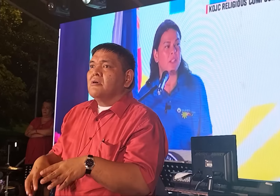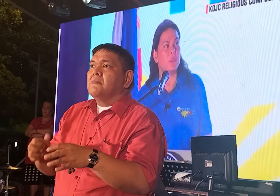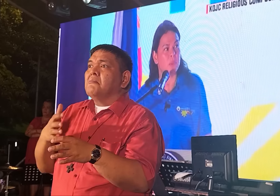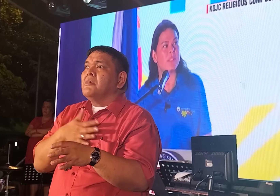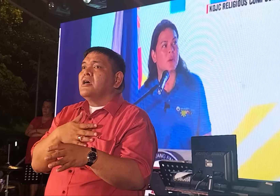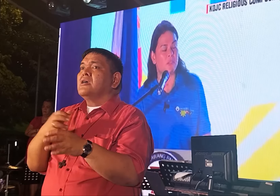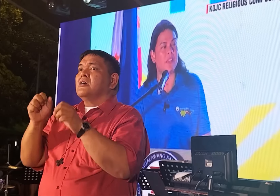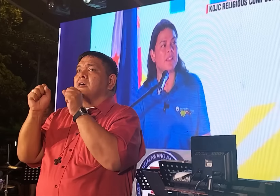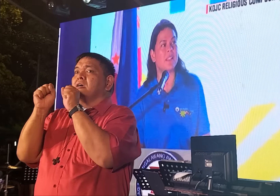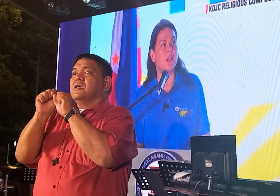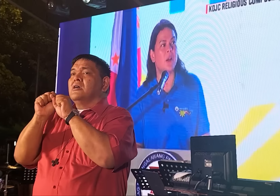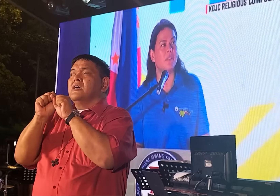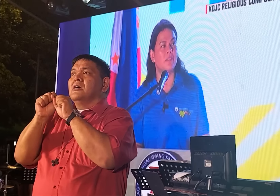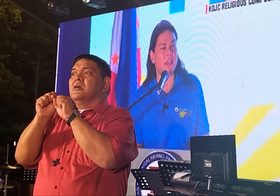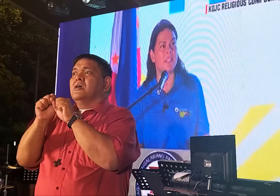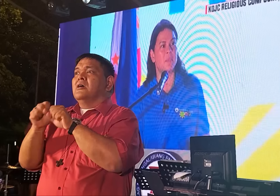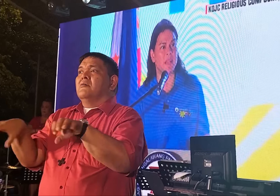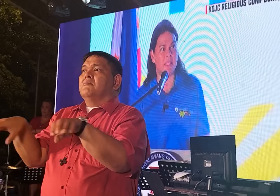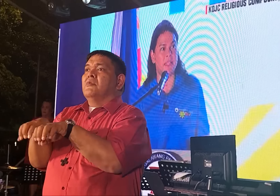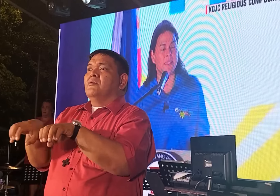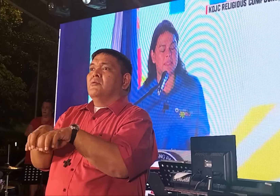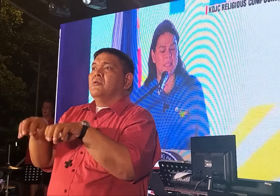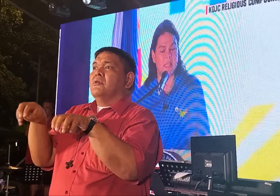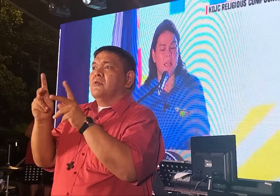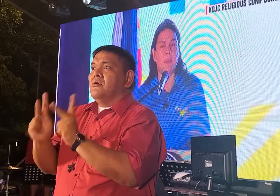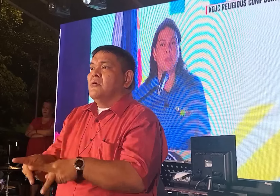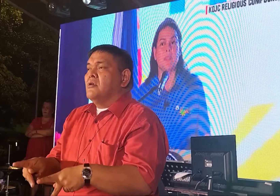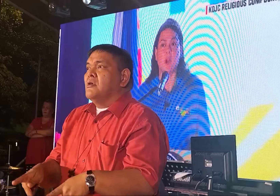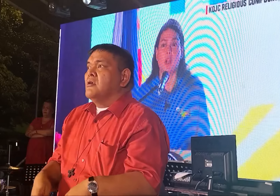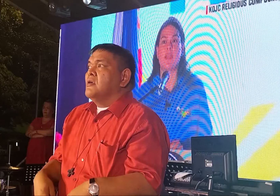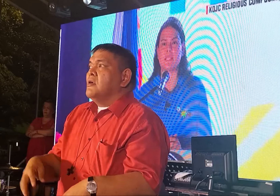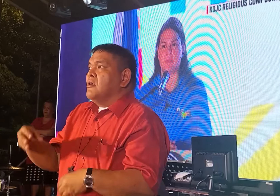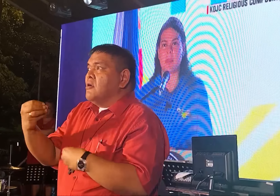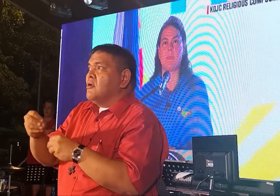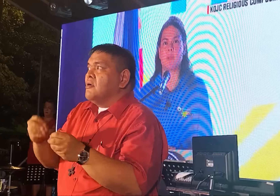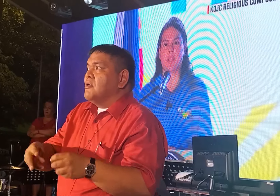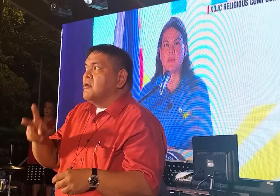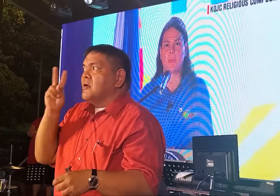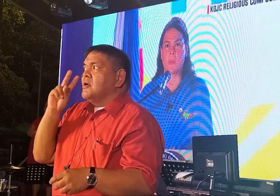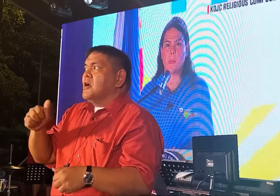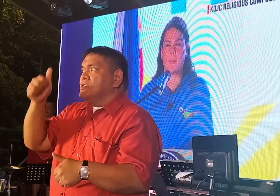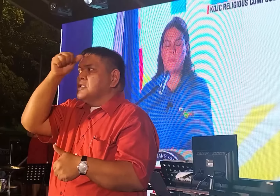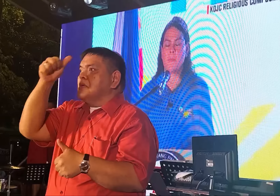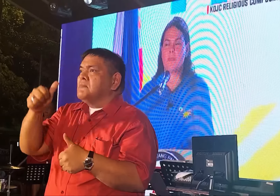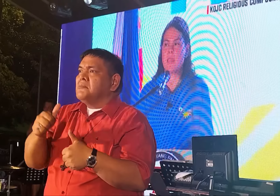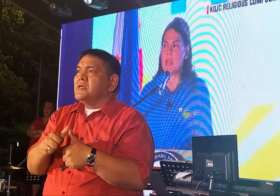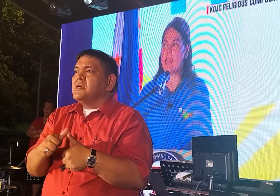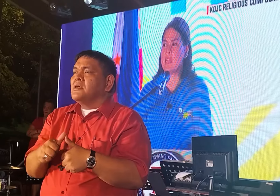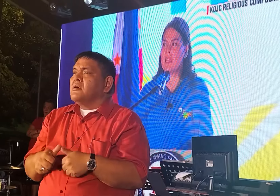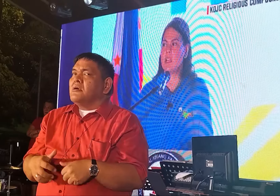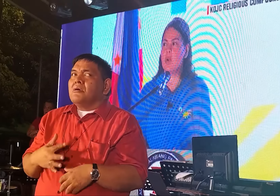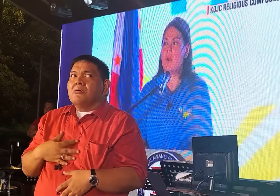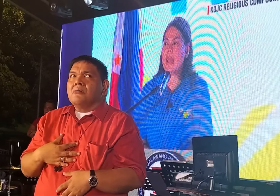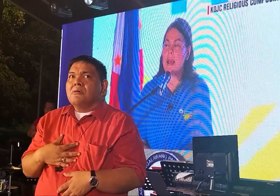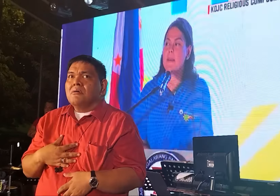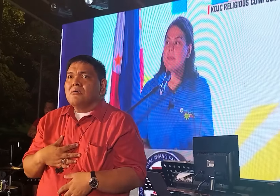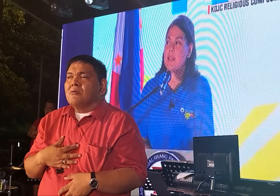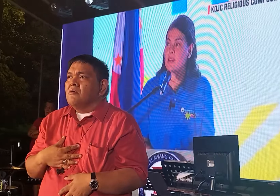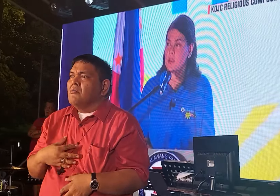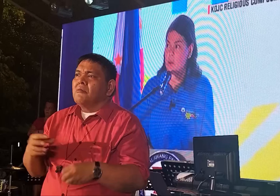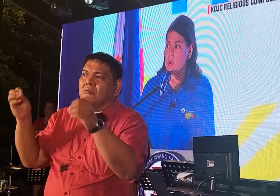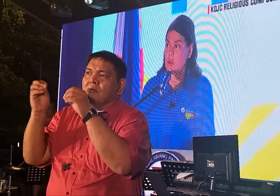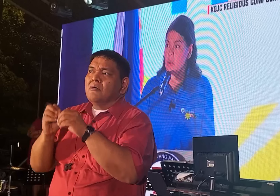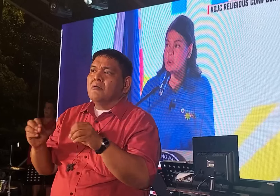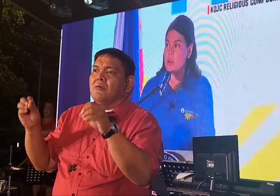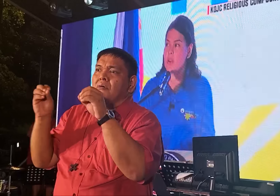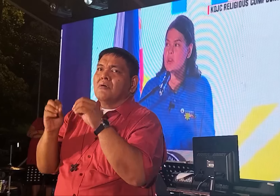kasamahan doon sa Office of the Vice President. But always remember na wala